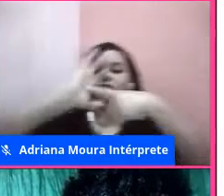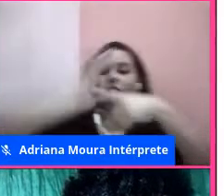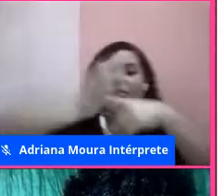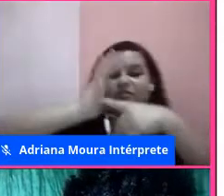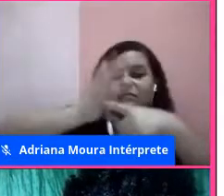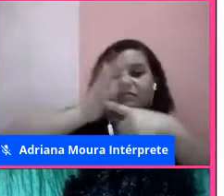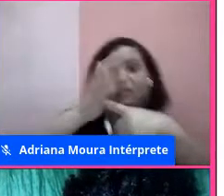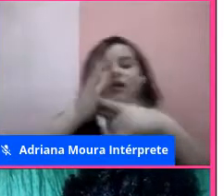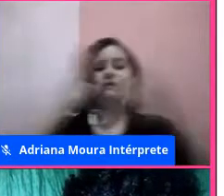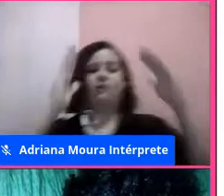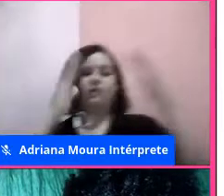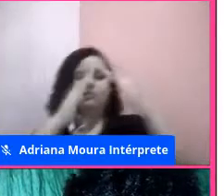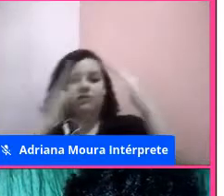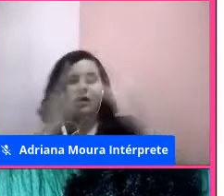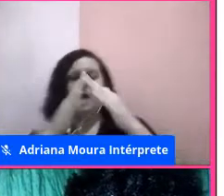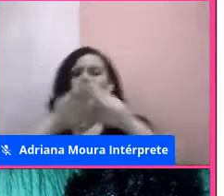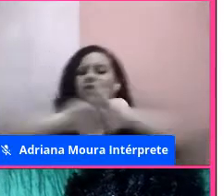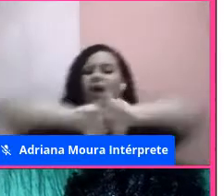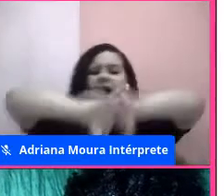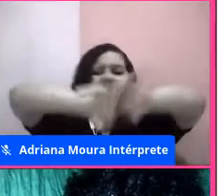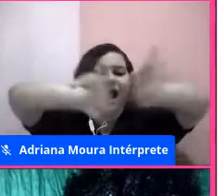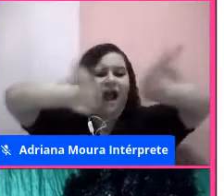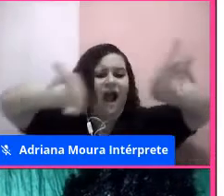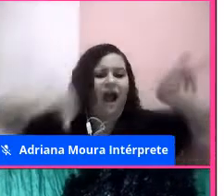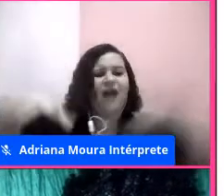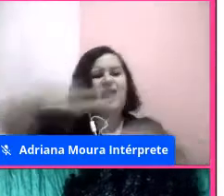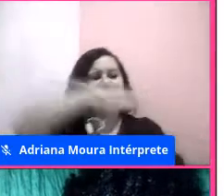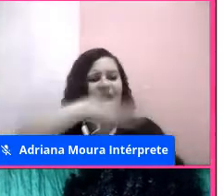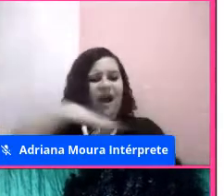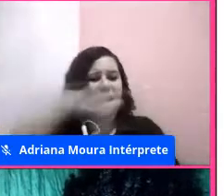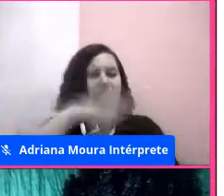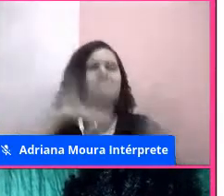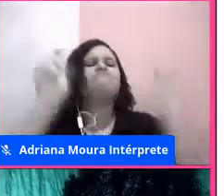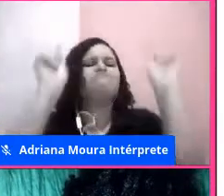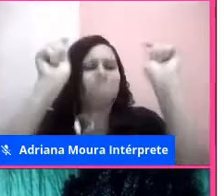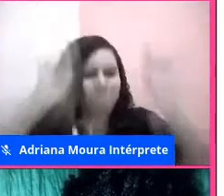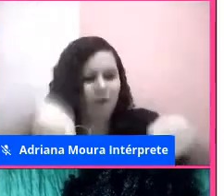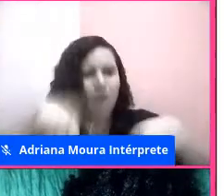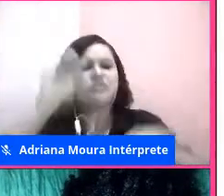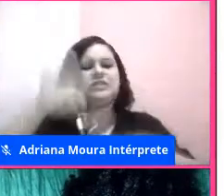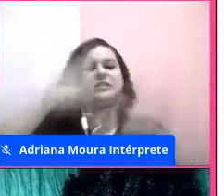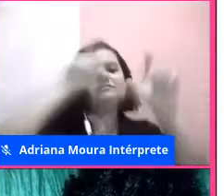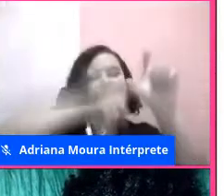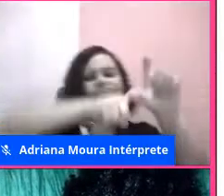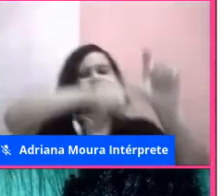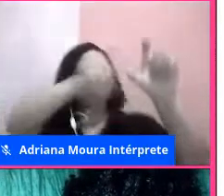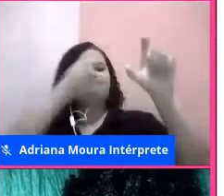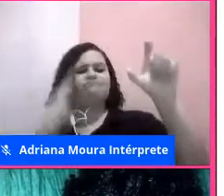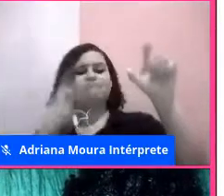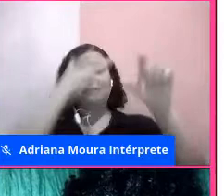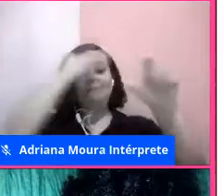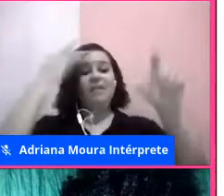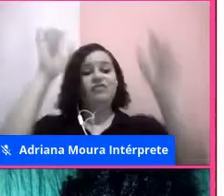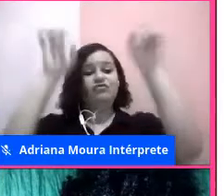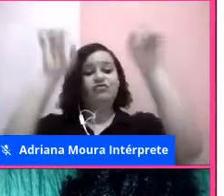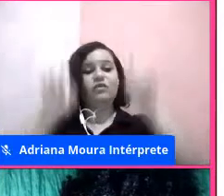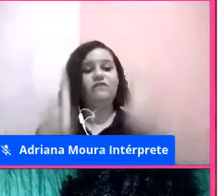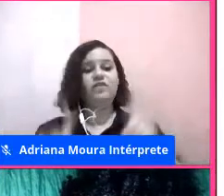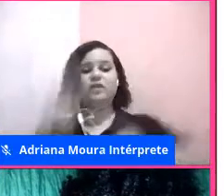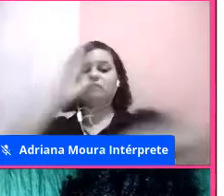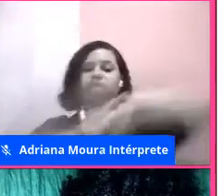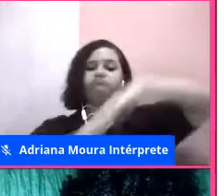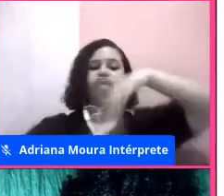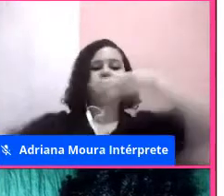nas mais diversas áreas, para que possibilite a autonomia da pessoa com deficiência, autonomia para fazer